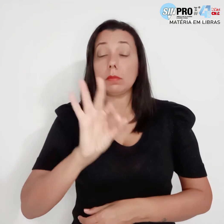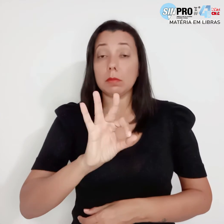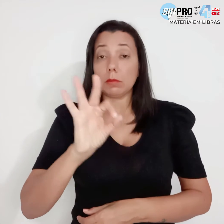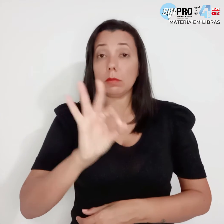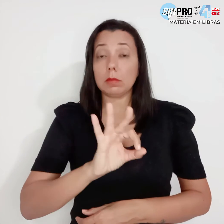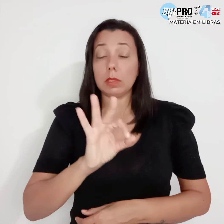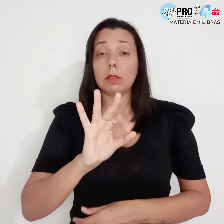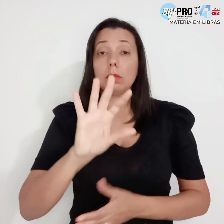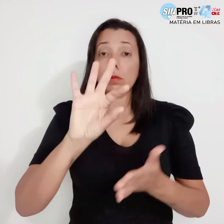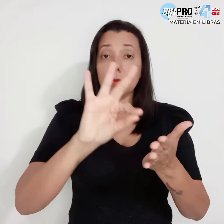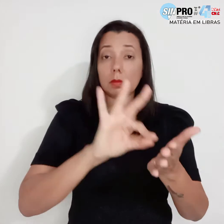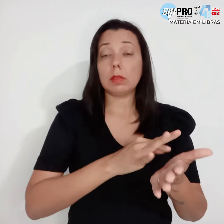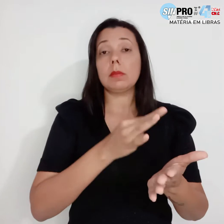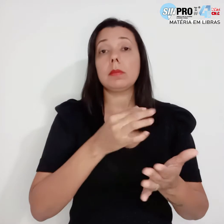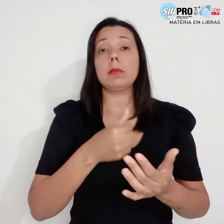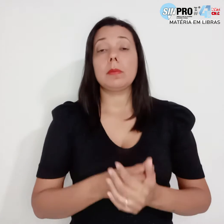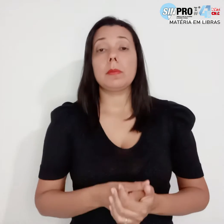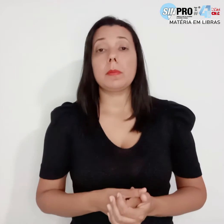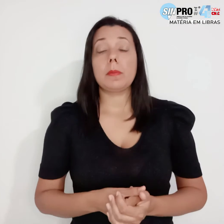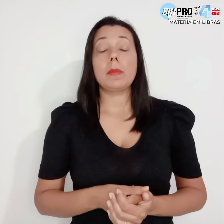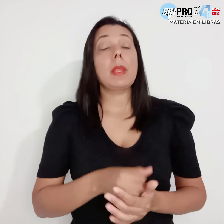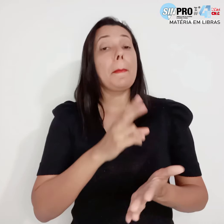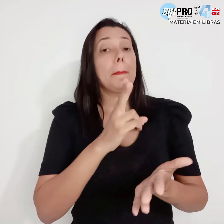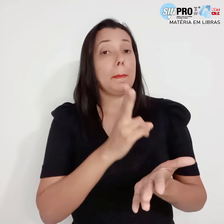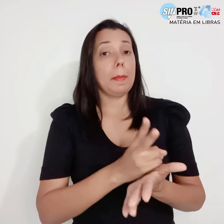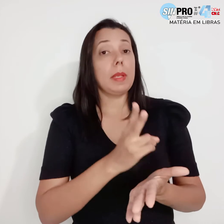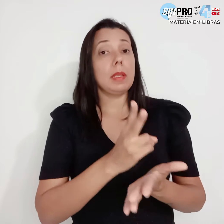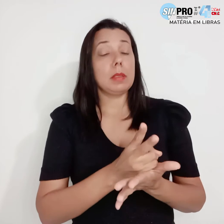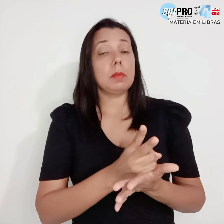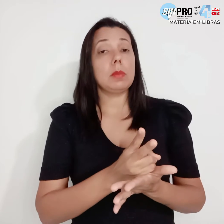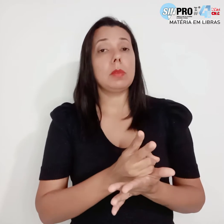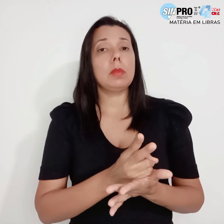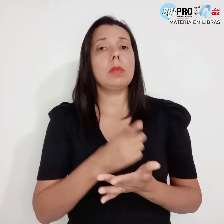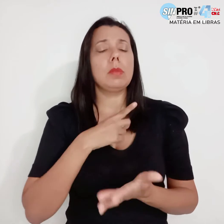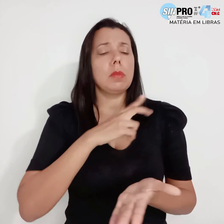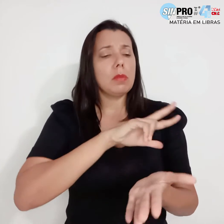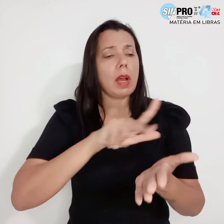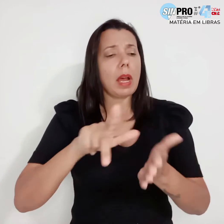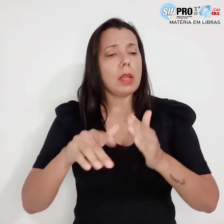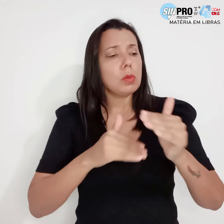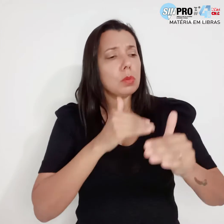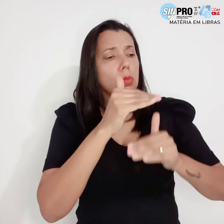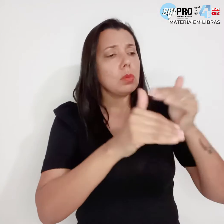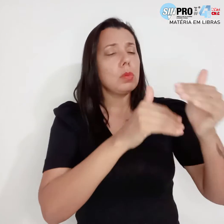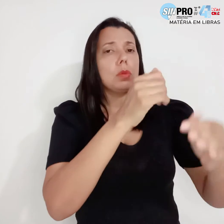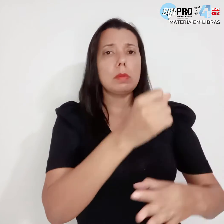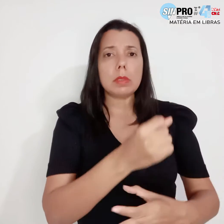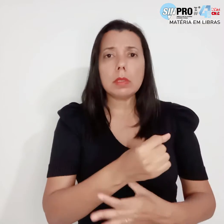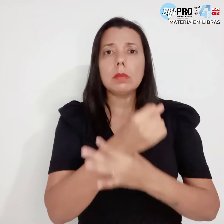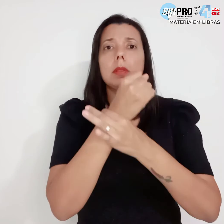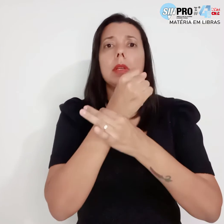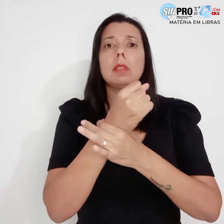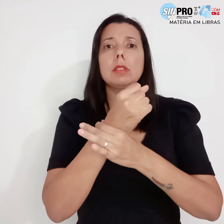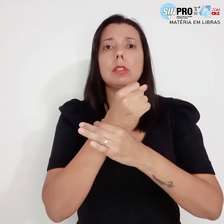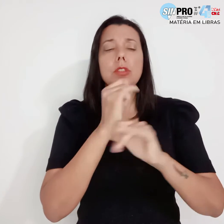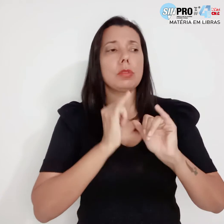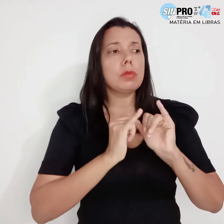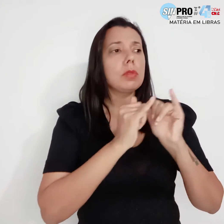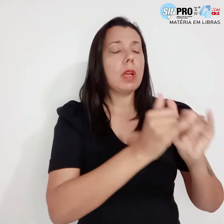48,5% dos inscritos. Mesmo com os protocolos da segurança divulgado pelo